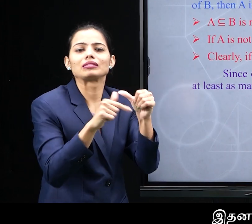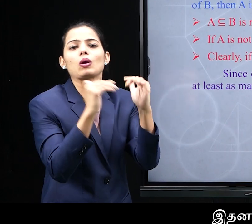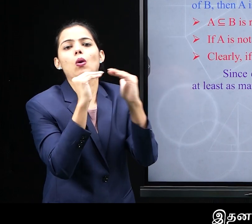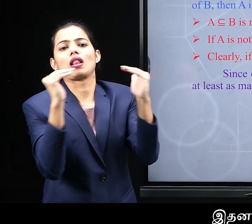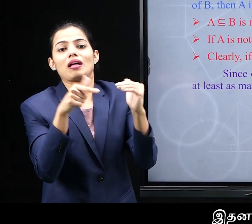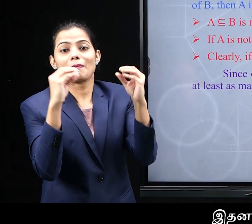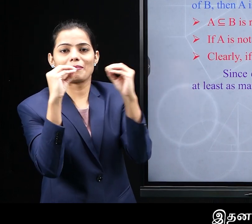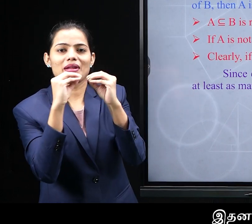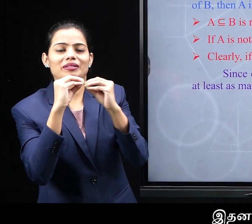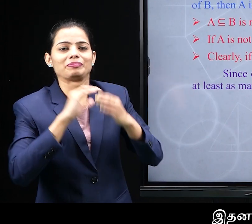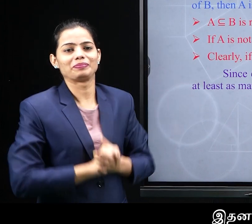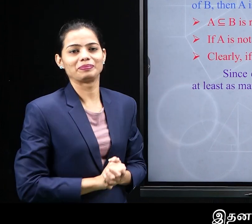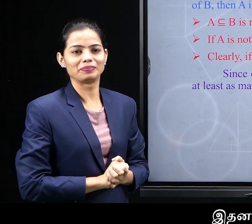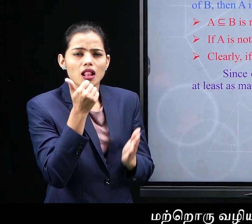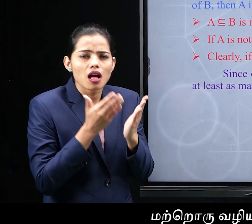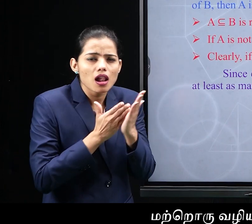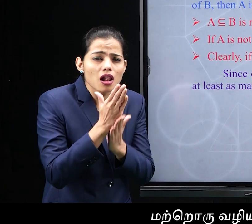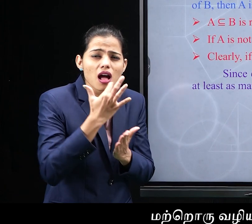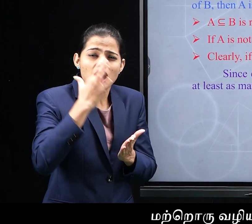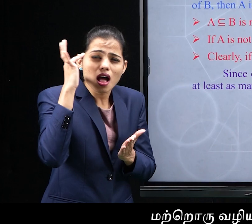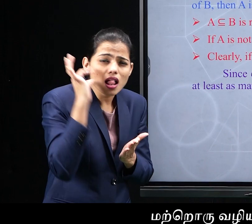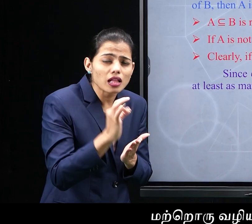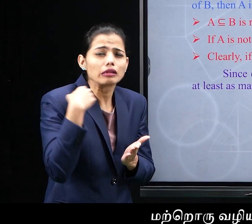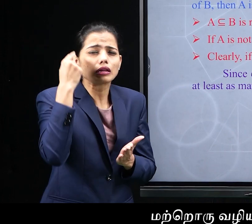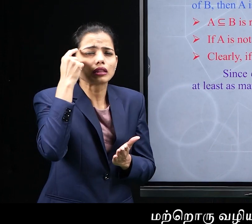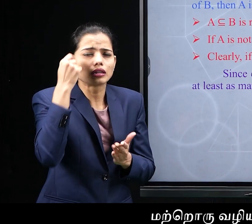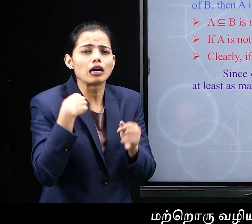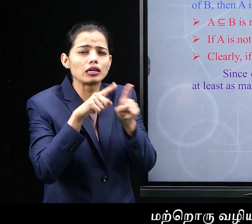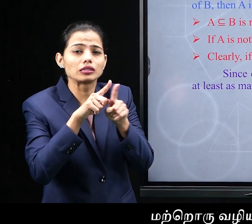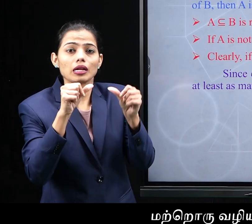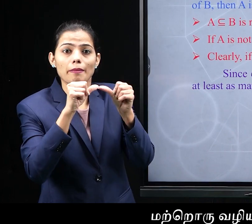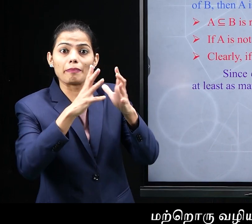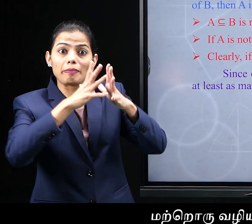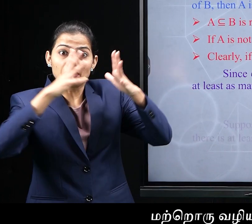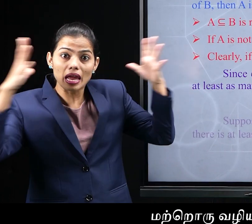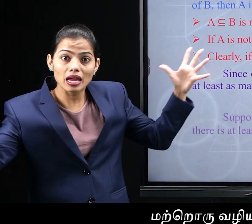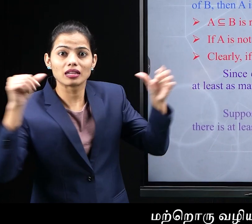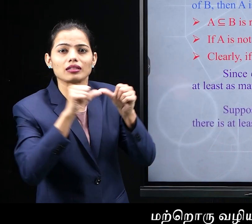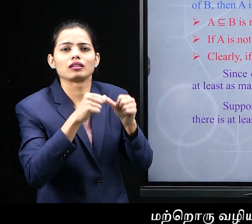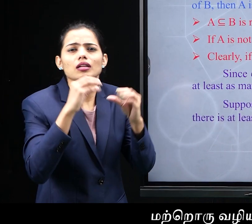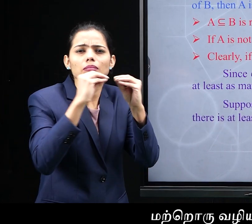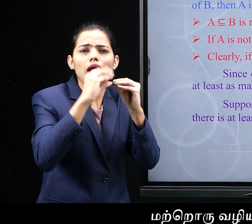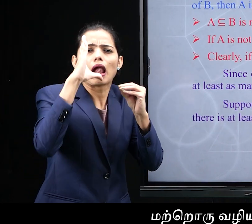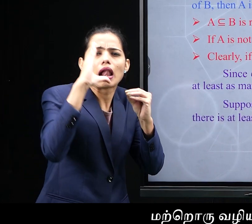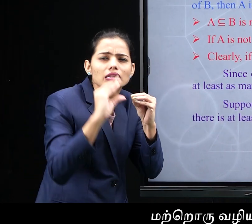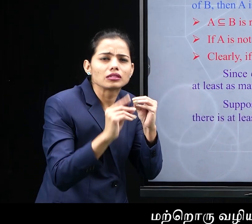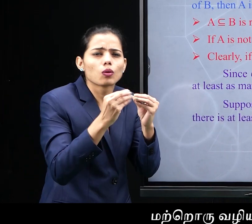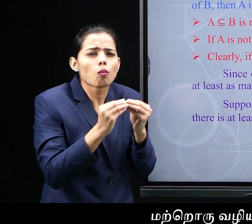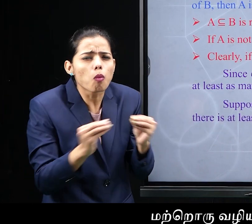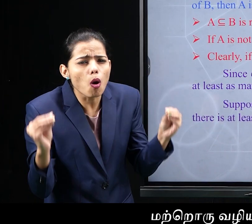B ஐ விட சிறியது அல்லது சமம். மற்றொரு வழியும் உண்மை. n வட்ட அடைப்புக்குறிக்குள்